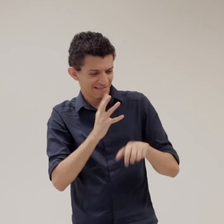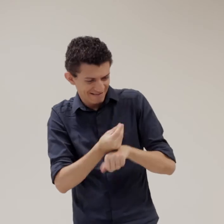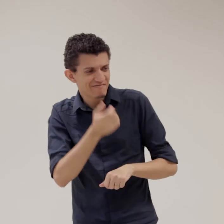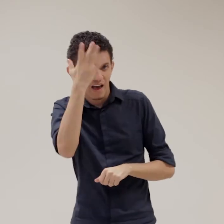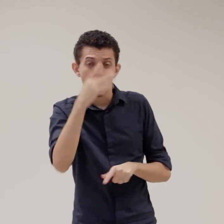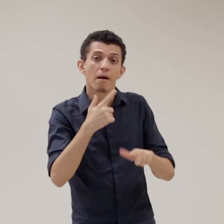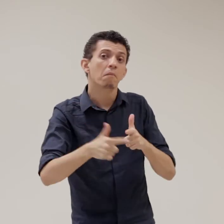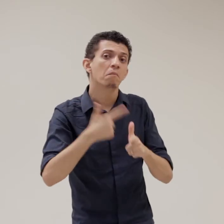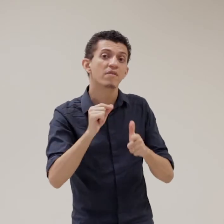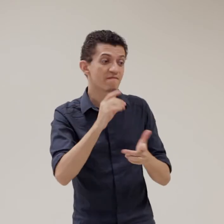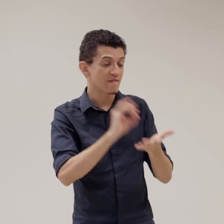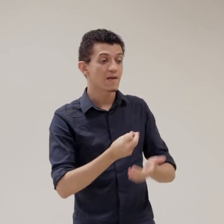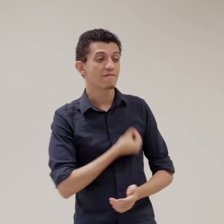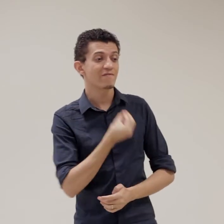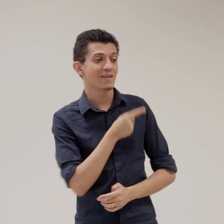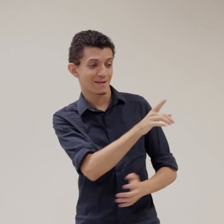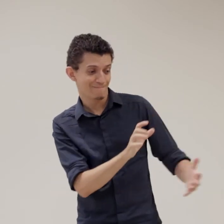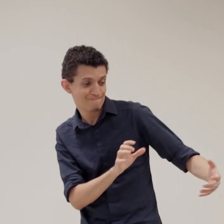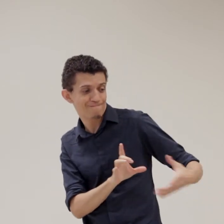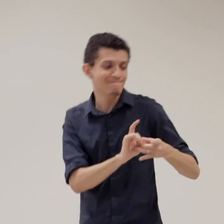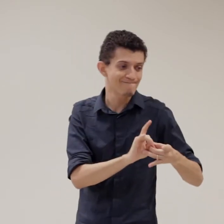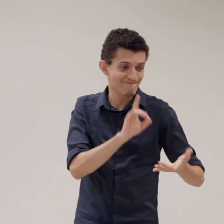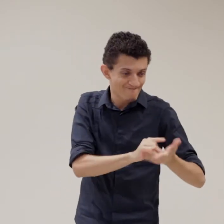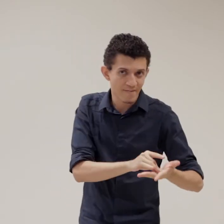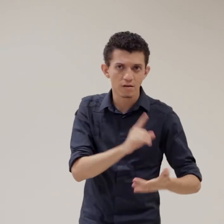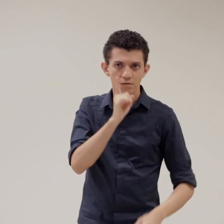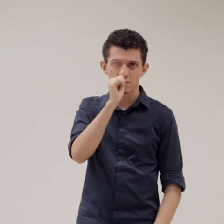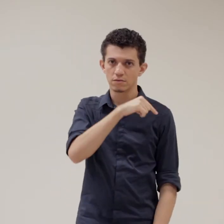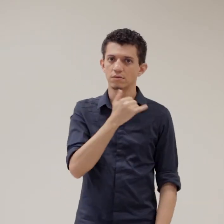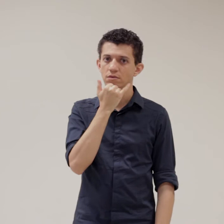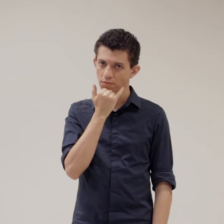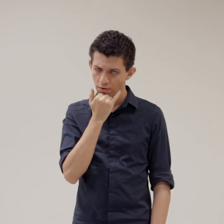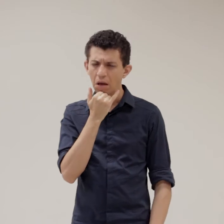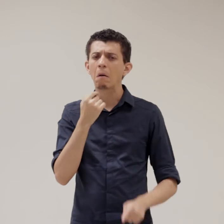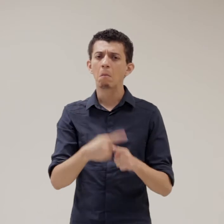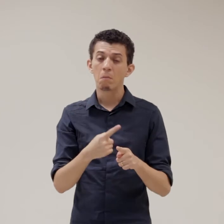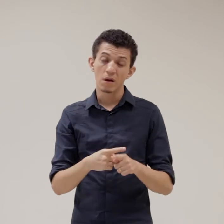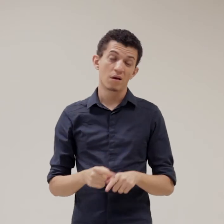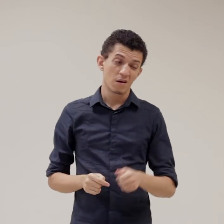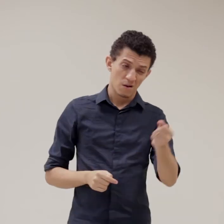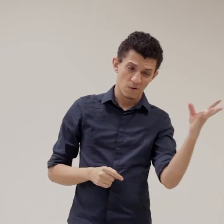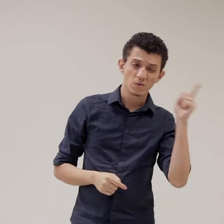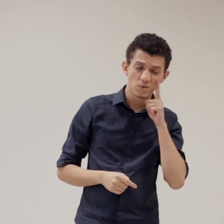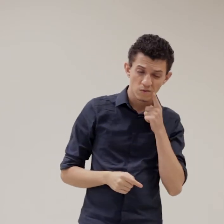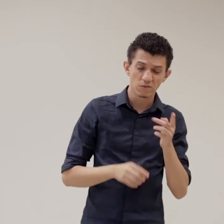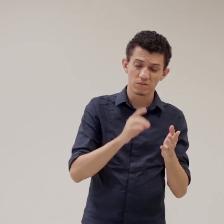entendem o que estão lendo, porque não conhecem as palavras em português. O pastor é um dos organizadores do Encontro Nacional de Surdos